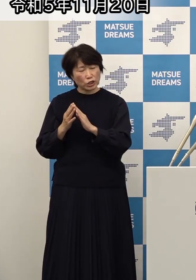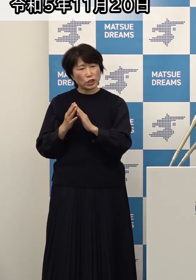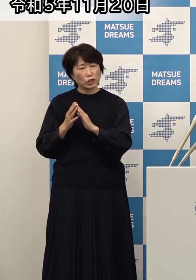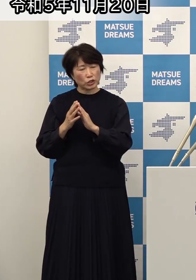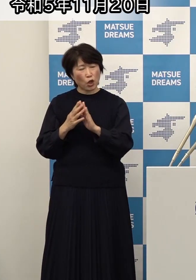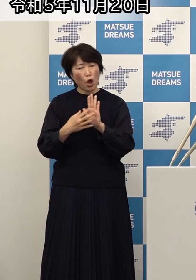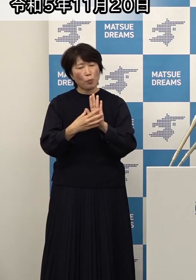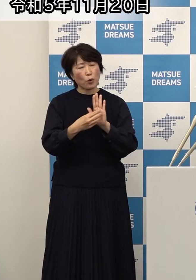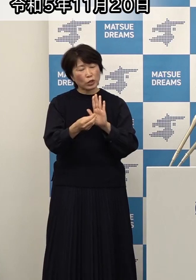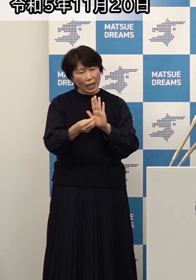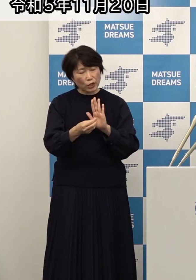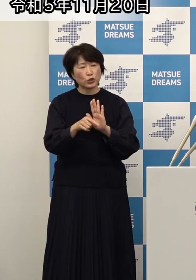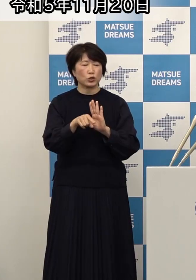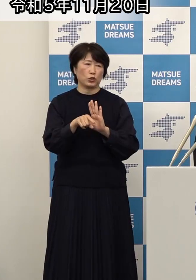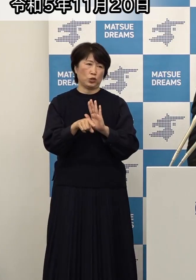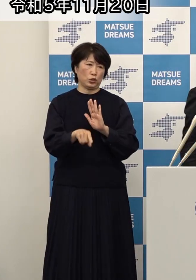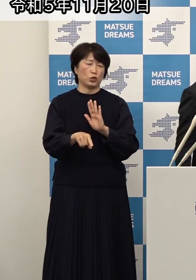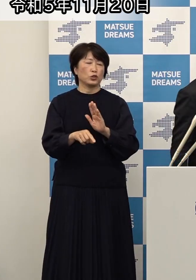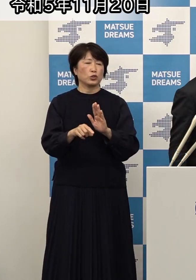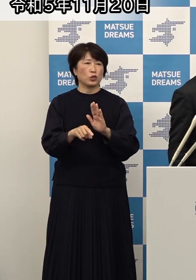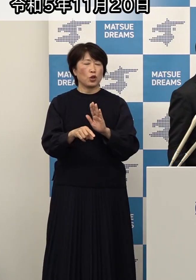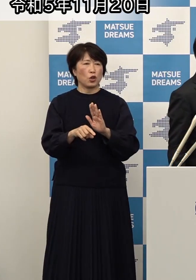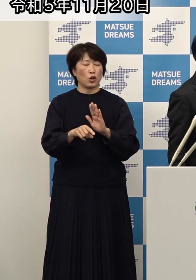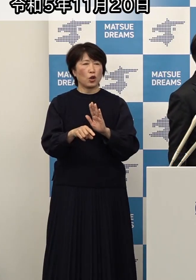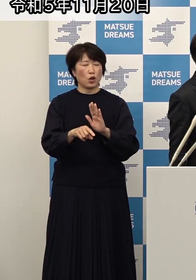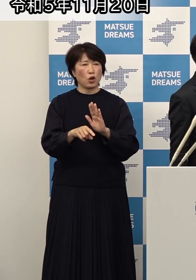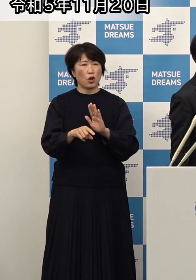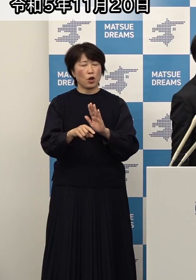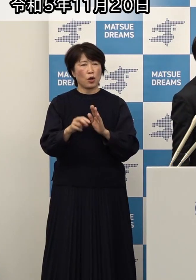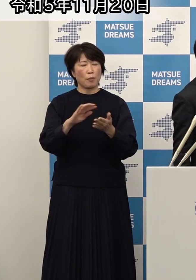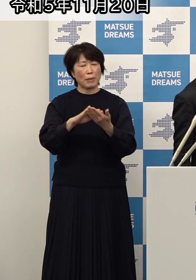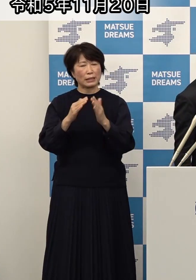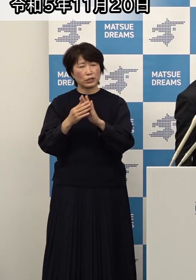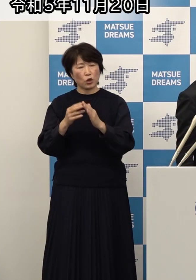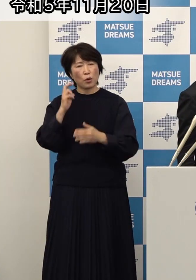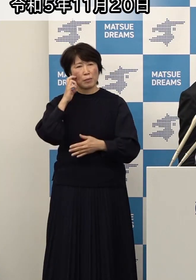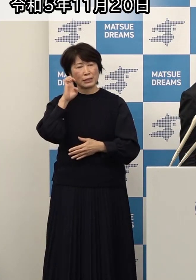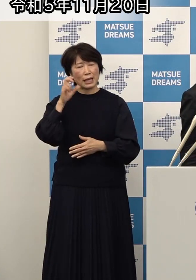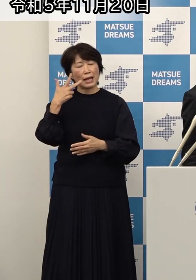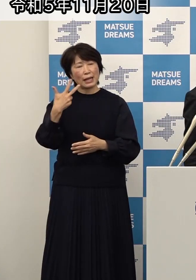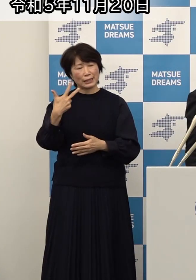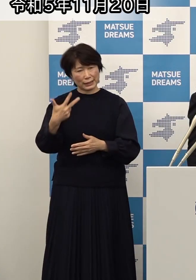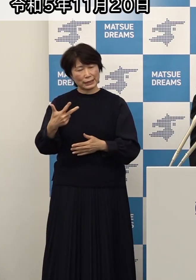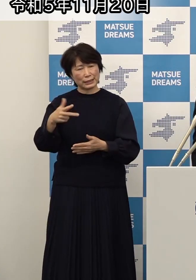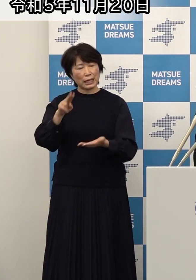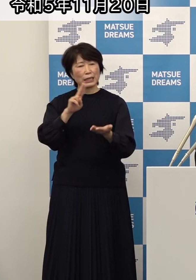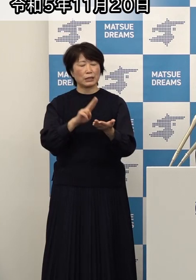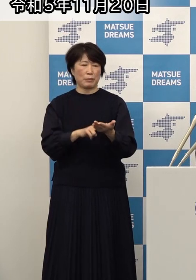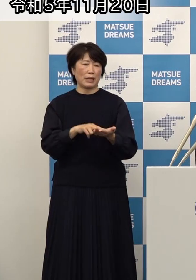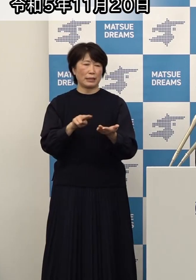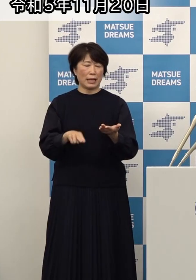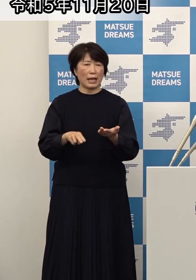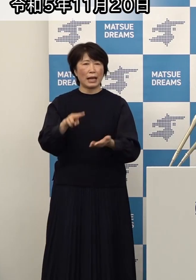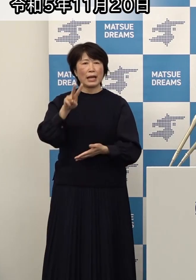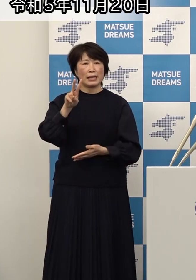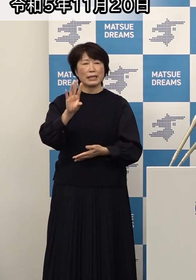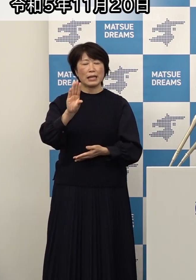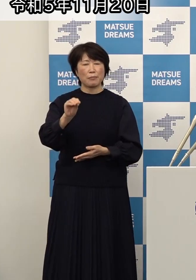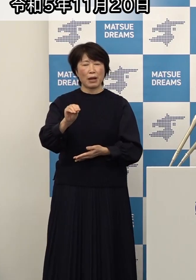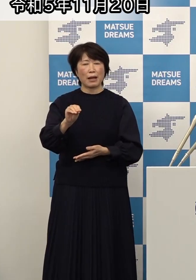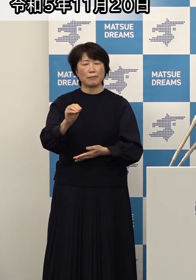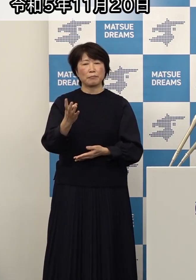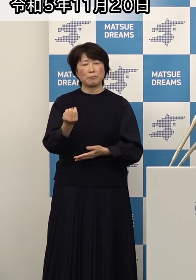業脱炭素先行地域に本市が選定されましたのを記念して、限定2万枚としてですね、